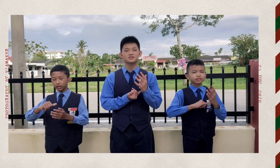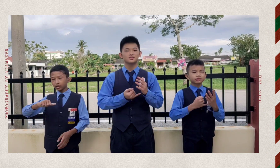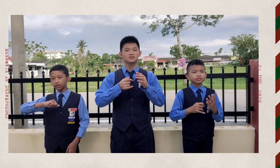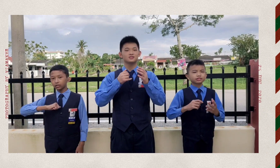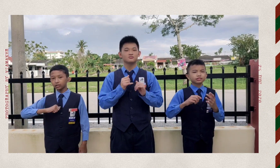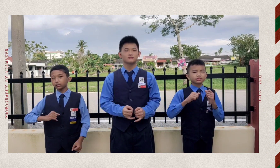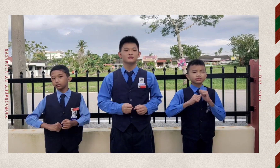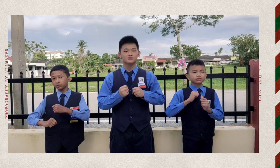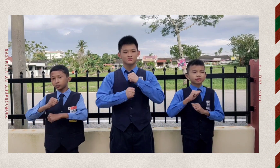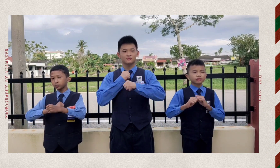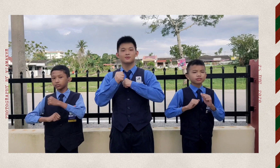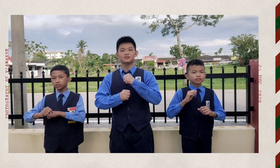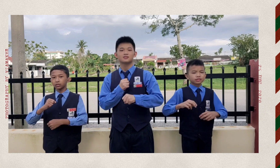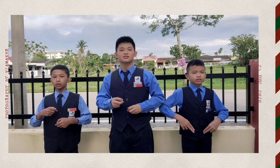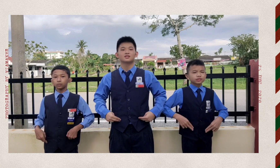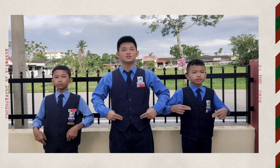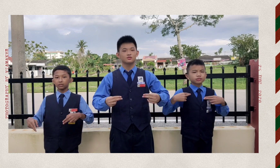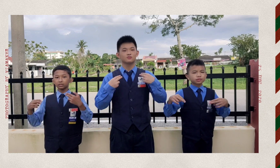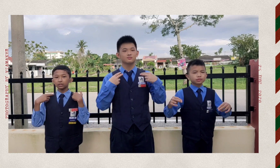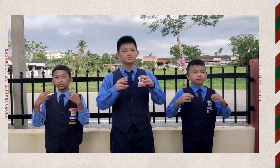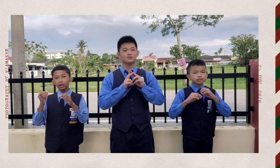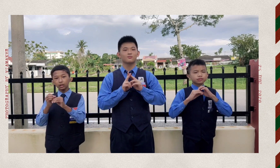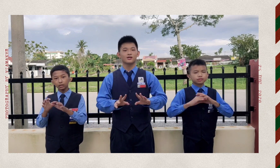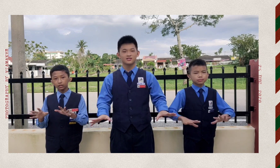diri Arab, sopan hidup harmoni.